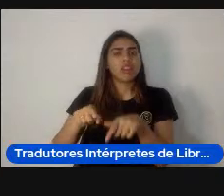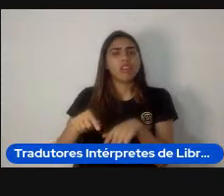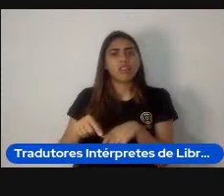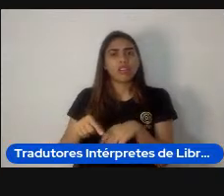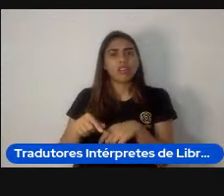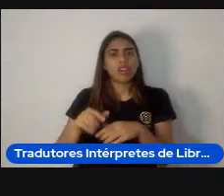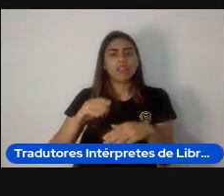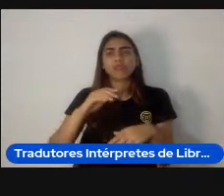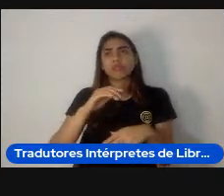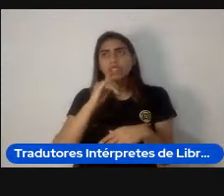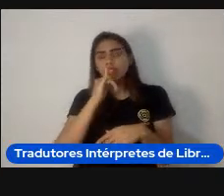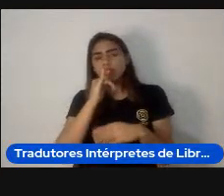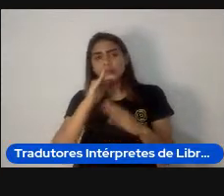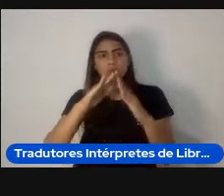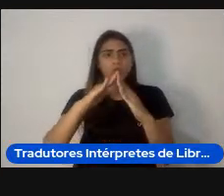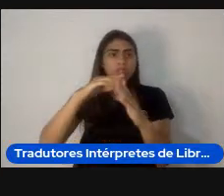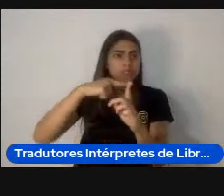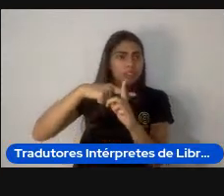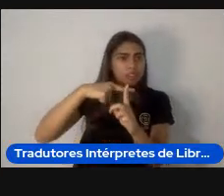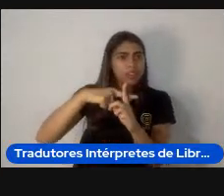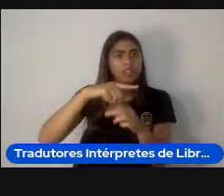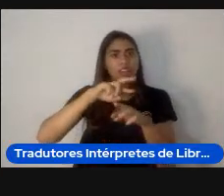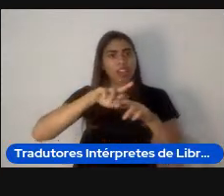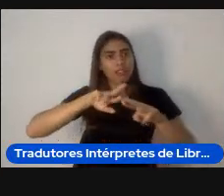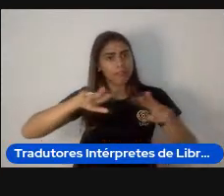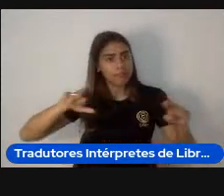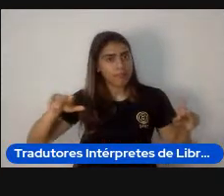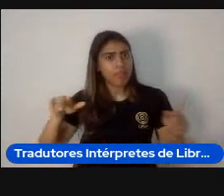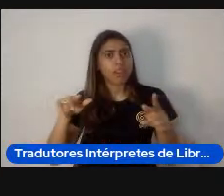eu acho que é uma estratégia, inclusive de fazer com que